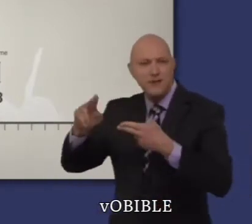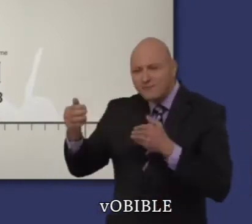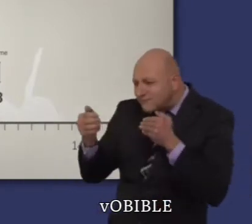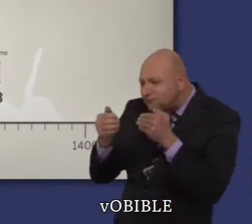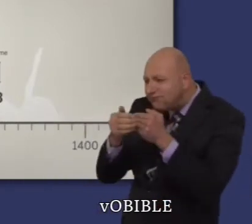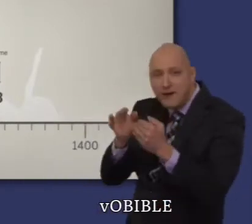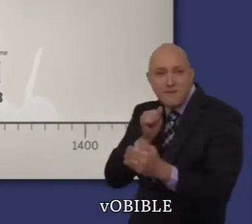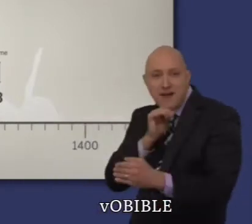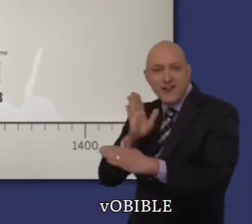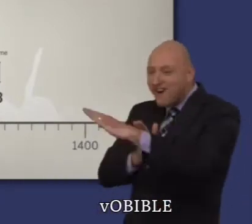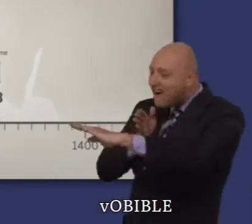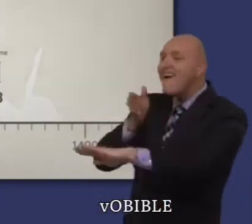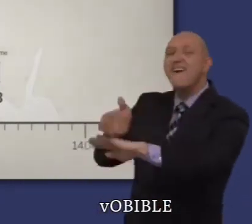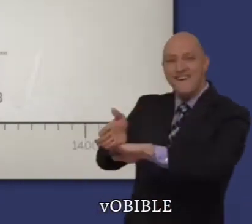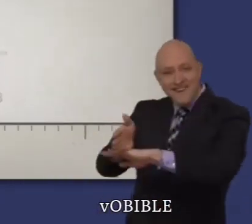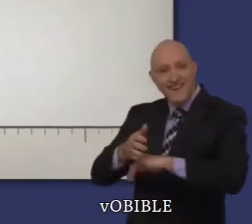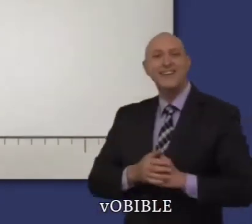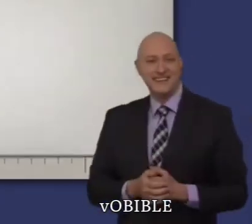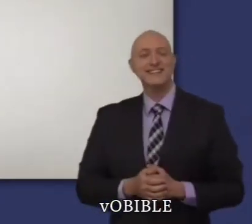Introduction au livre du Deutéronome.